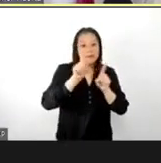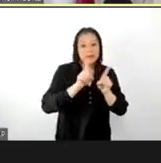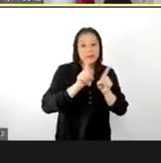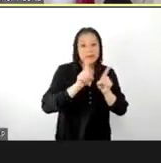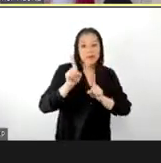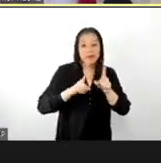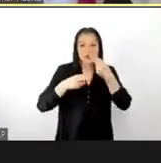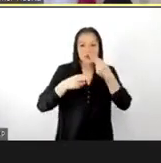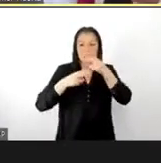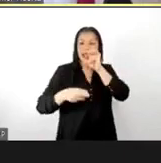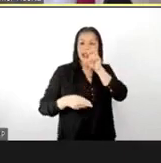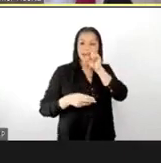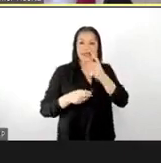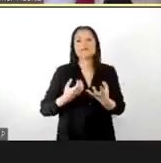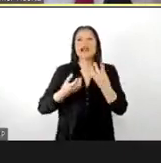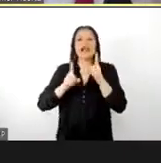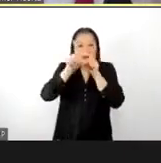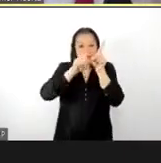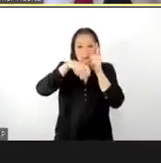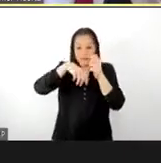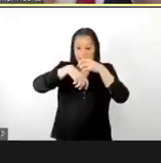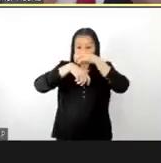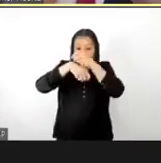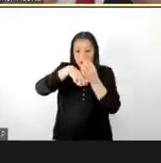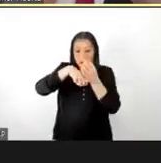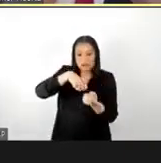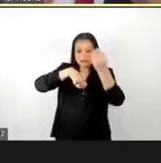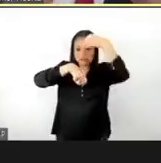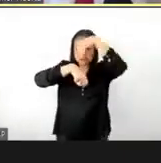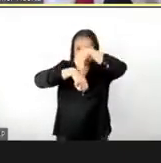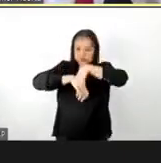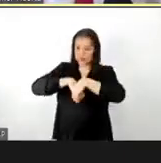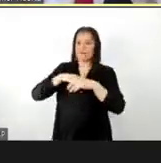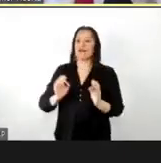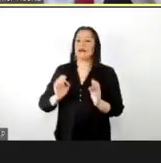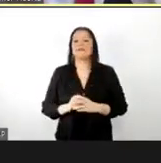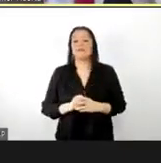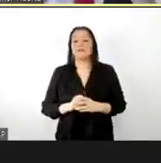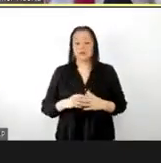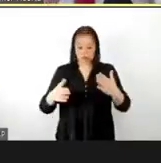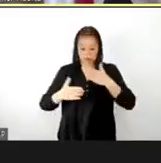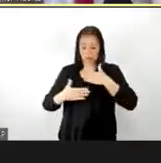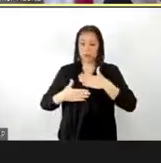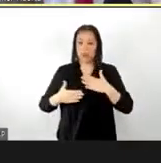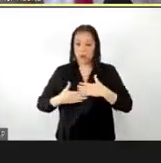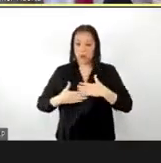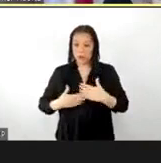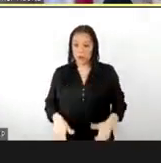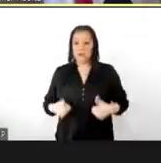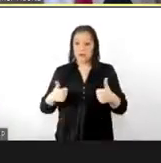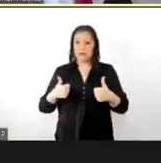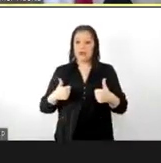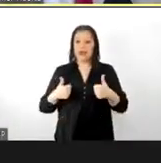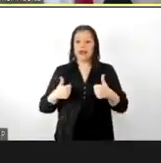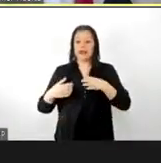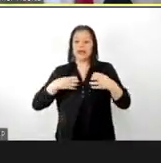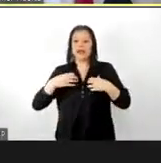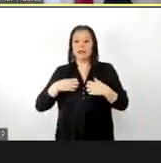célula. Entran a nuestras células y nosotros como seres vivos, nuestras células tienen un aparato de